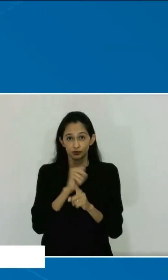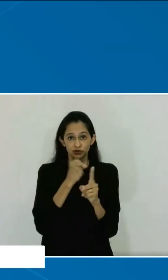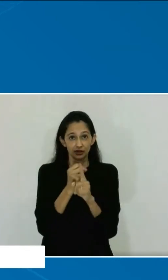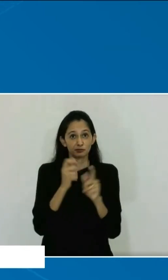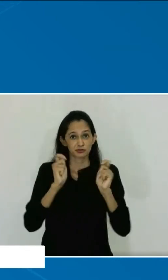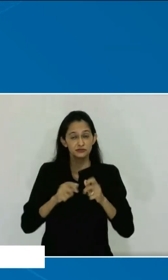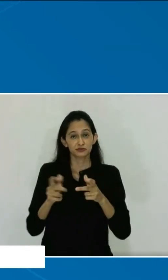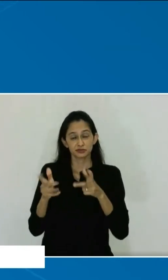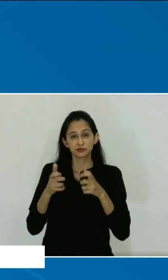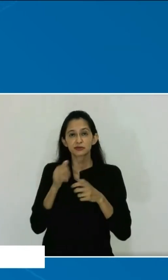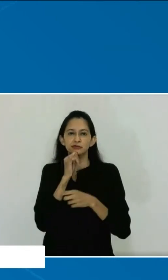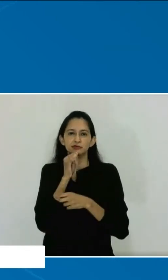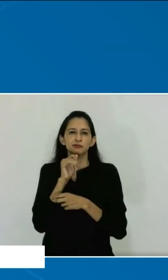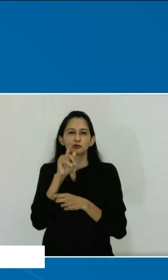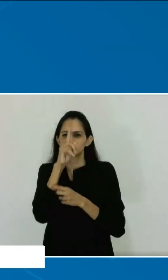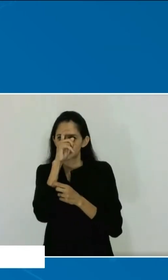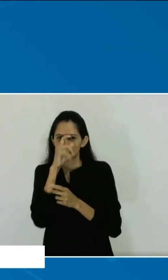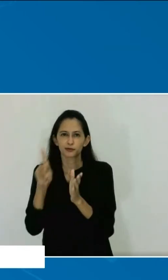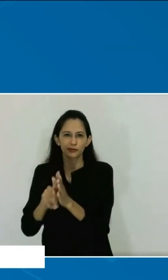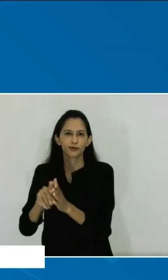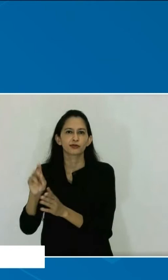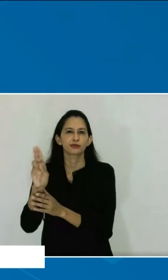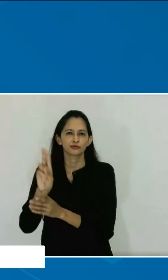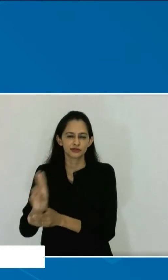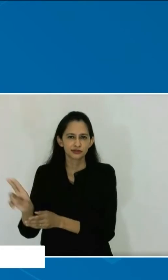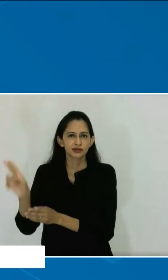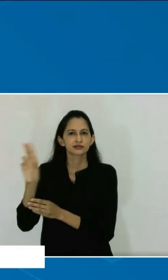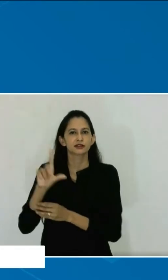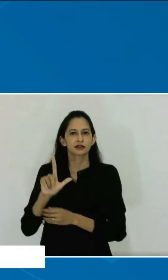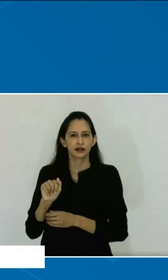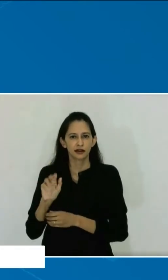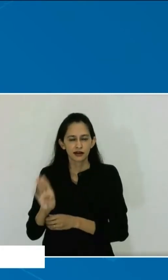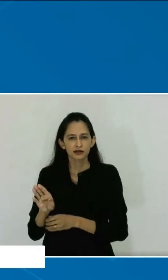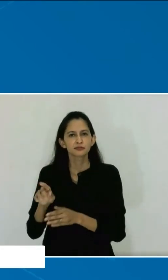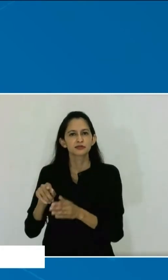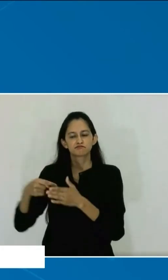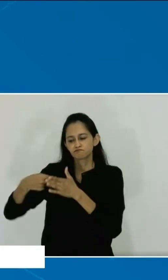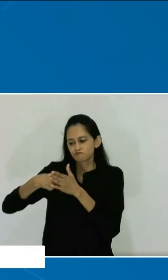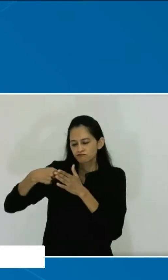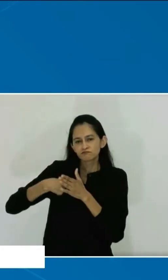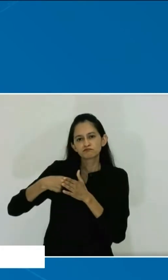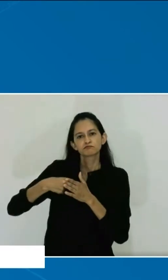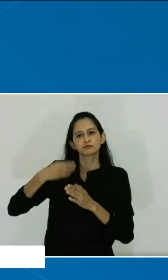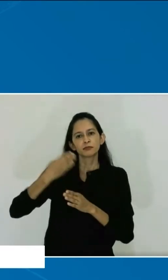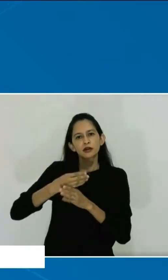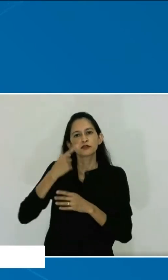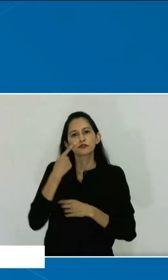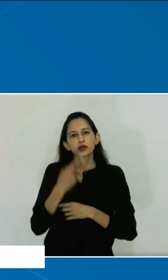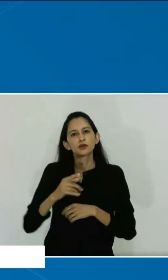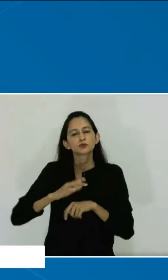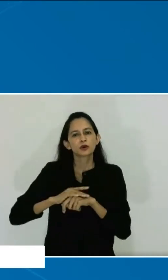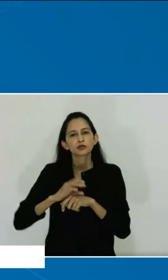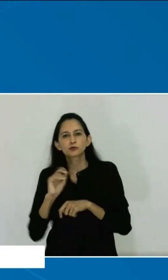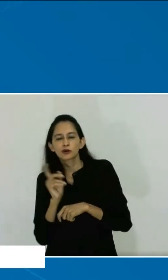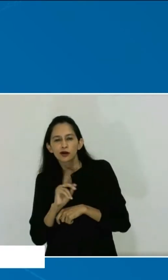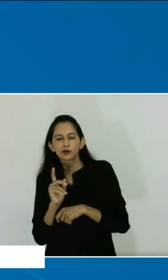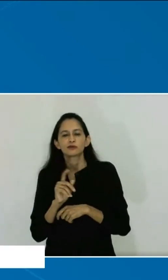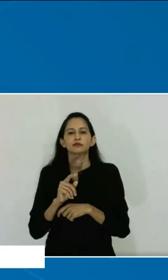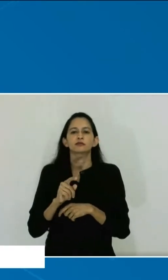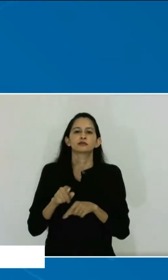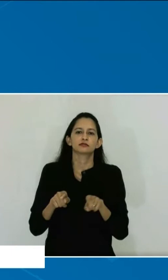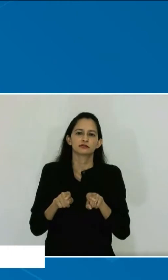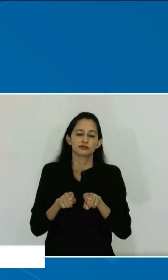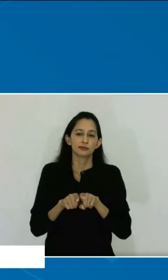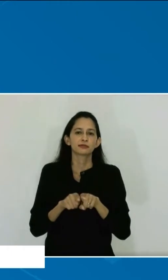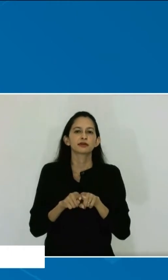nos nossos hospitais, seja nos nossos laboratórios fazendo exames, seja nas nossas ações de solidariedade. Nós tivemos